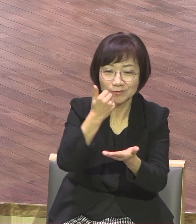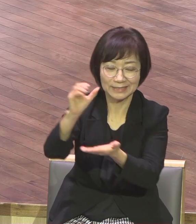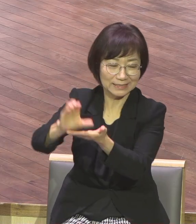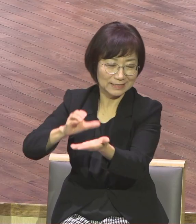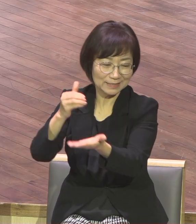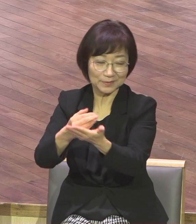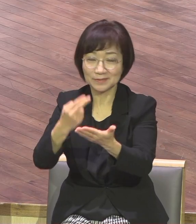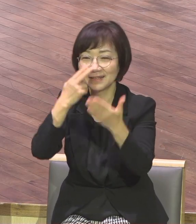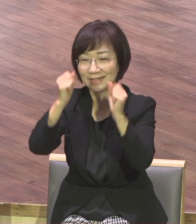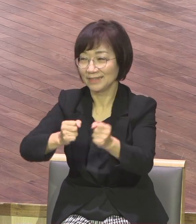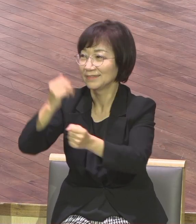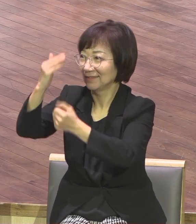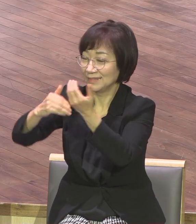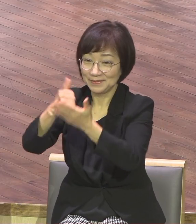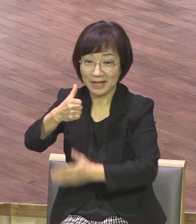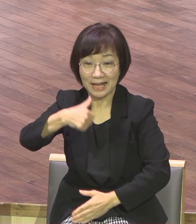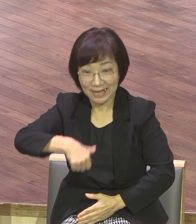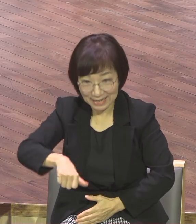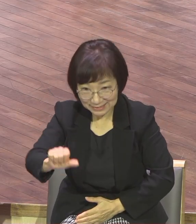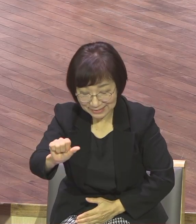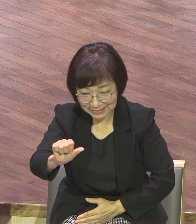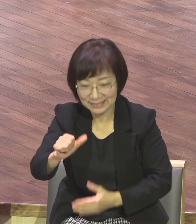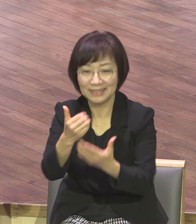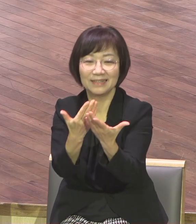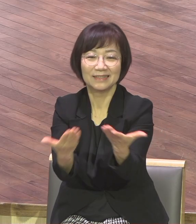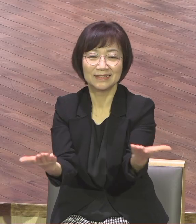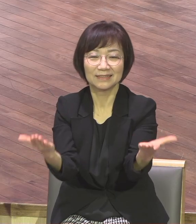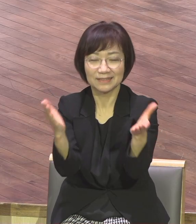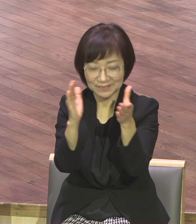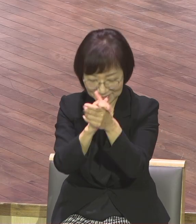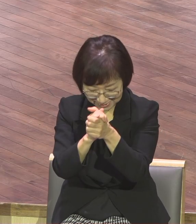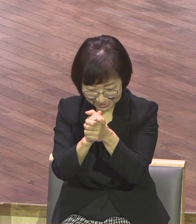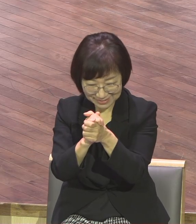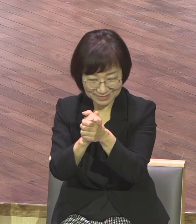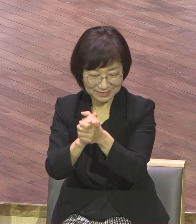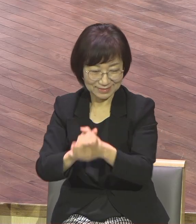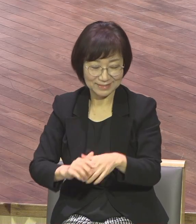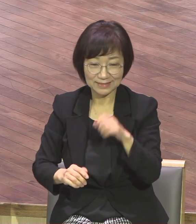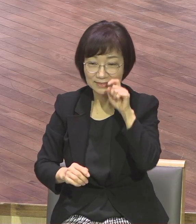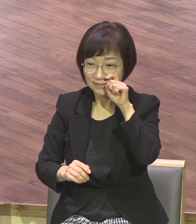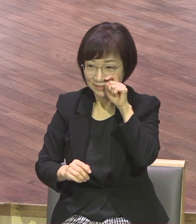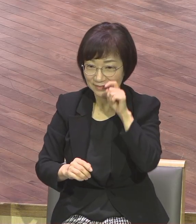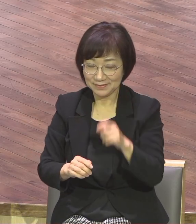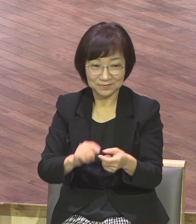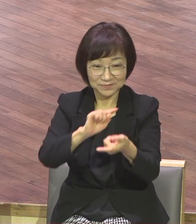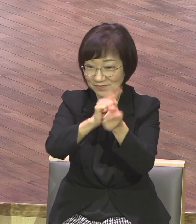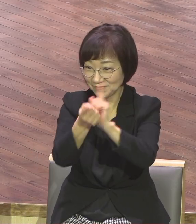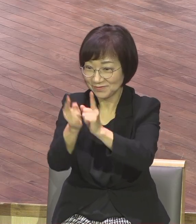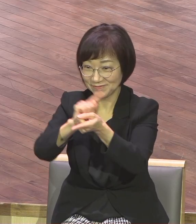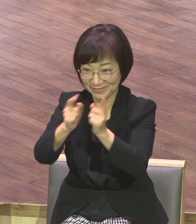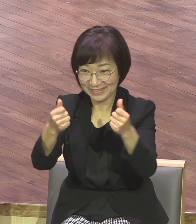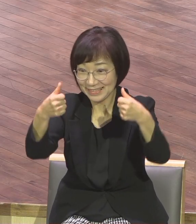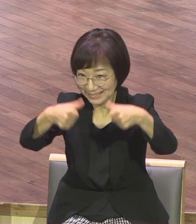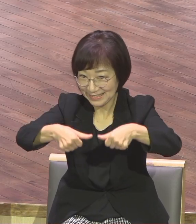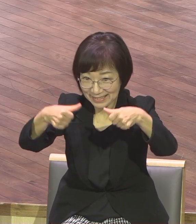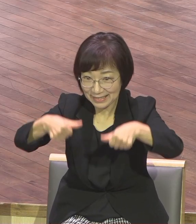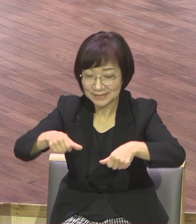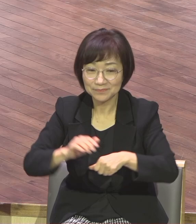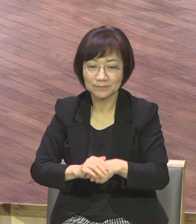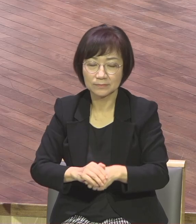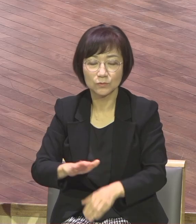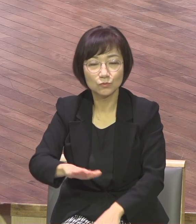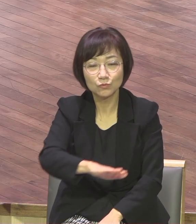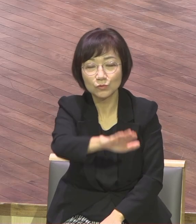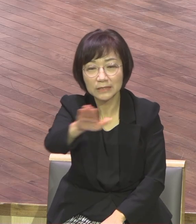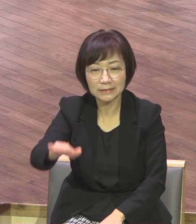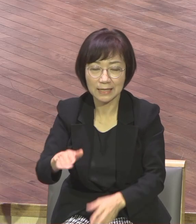그리스도시요 살아계신 하나님의 아들이십니다. 아멘. 우리 해외 성도들도 같이 서로 다 인사합시다.